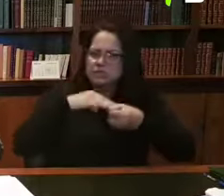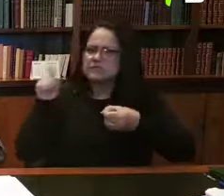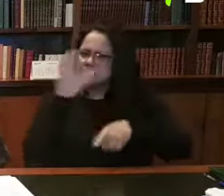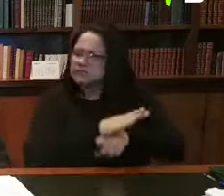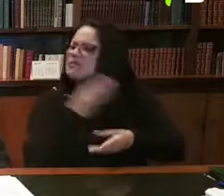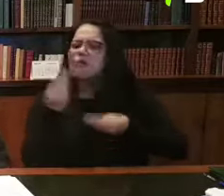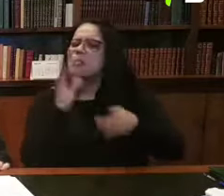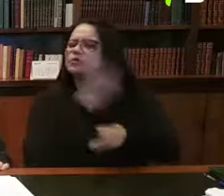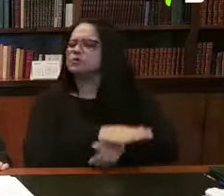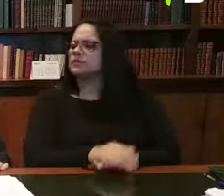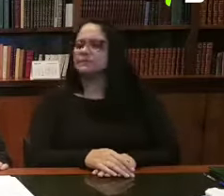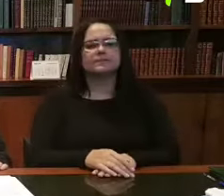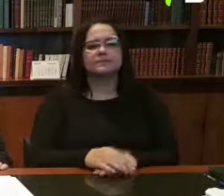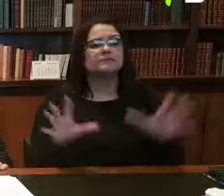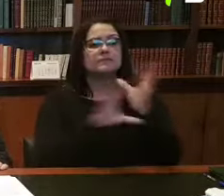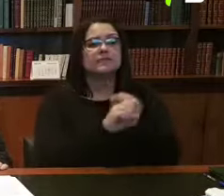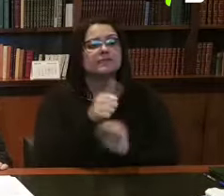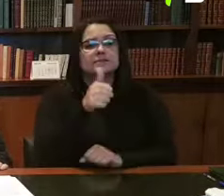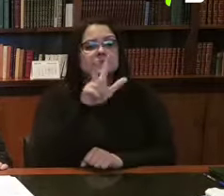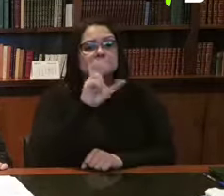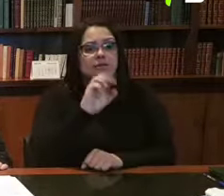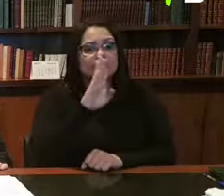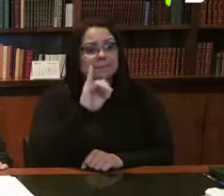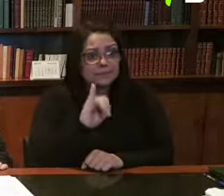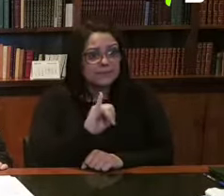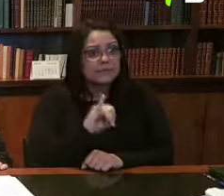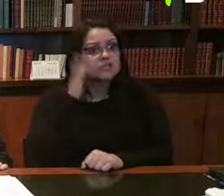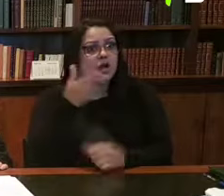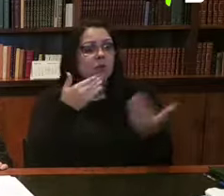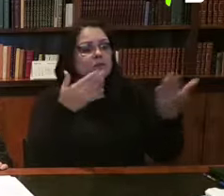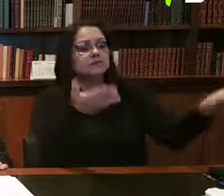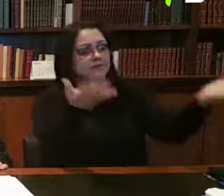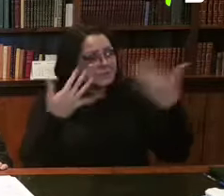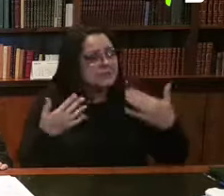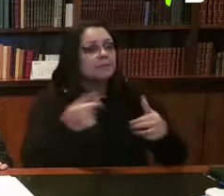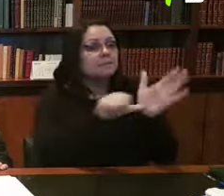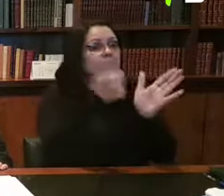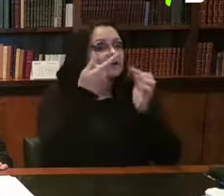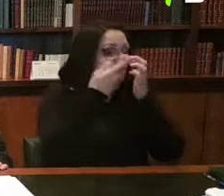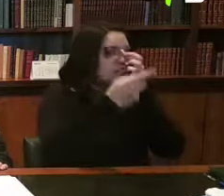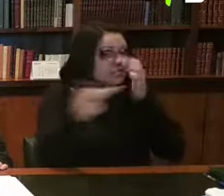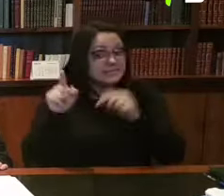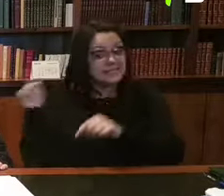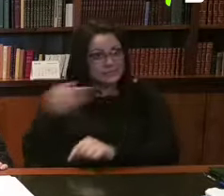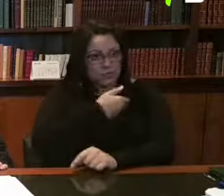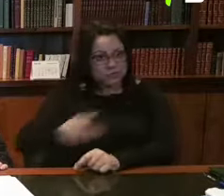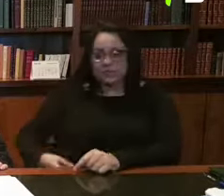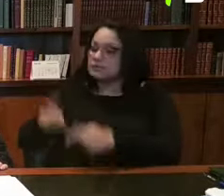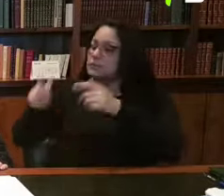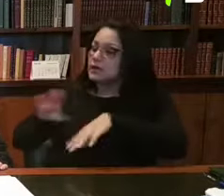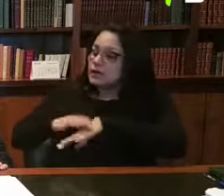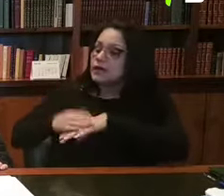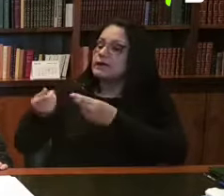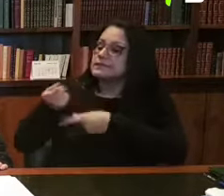e que forma foi esse socorro não sabemos 50 bilhões quando começou a conversa com o governador primeira visita que eles fizeram se o nós já tivemos liberado